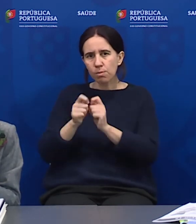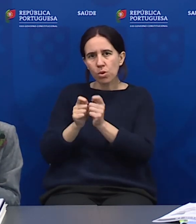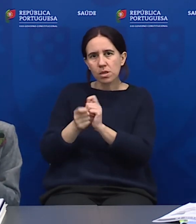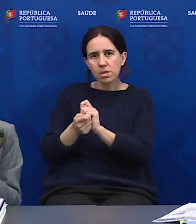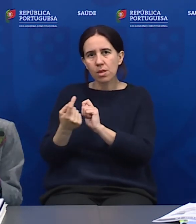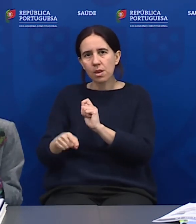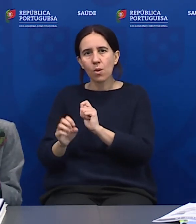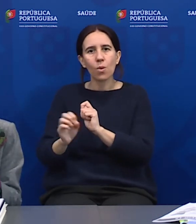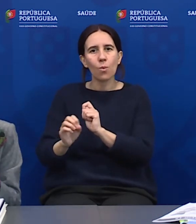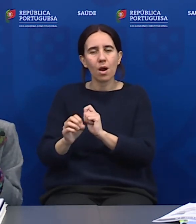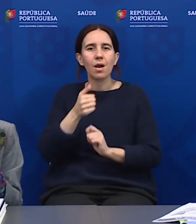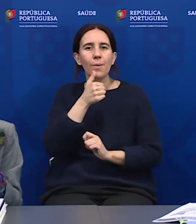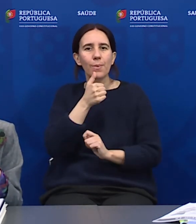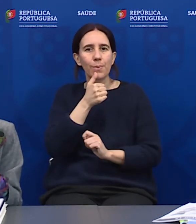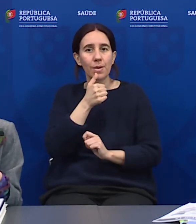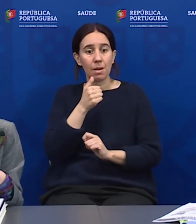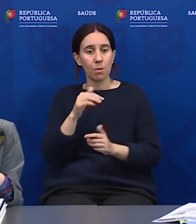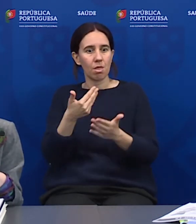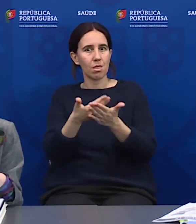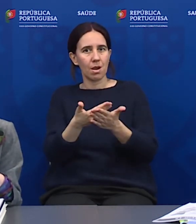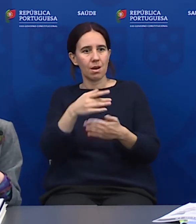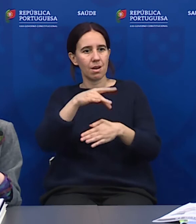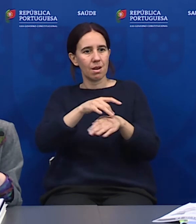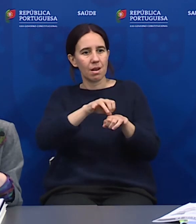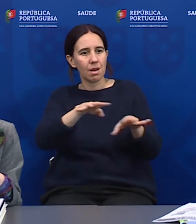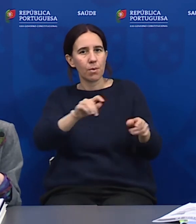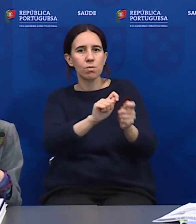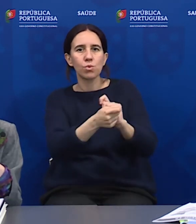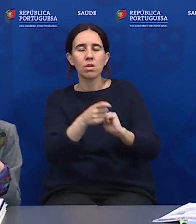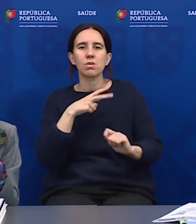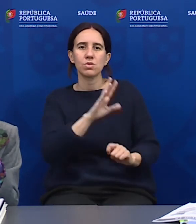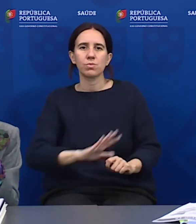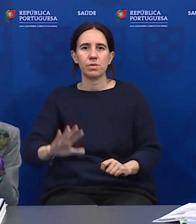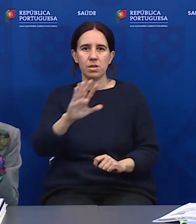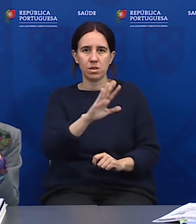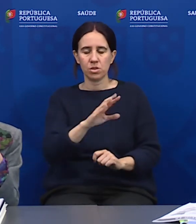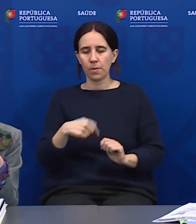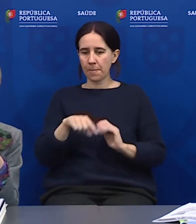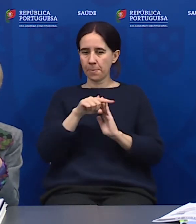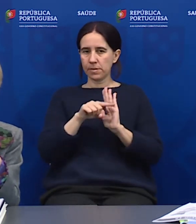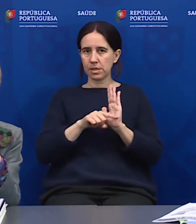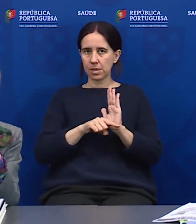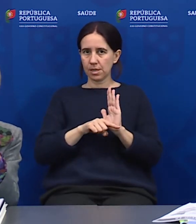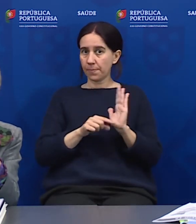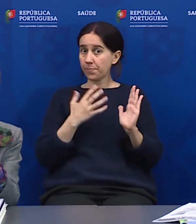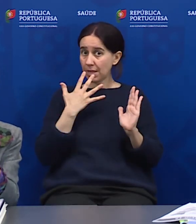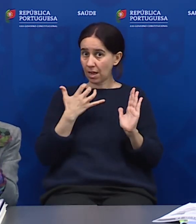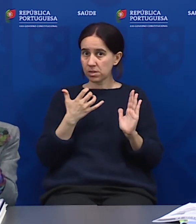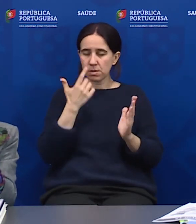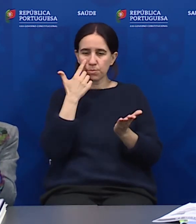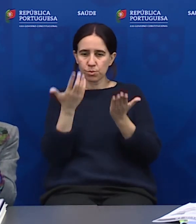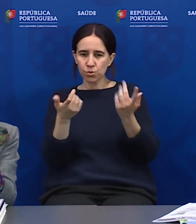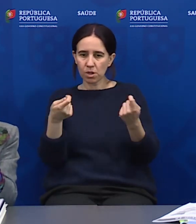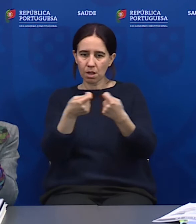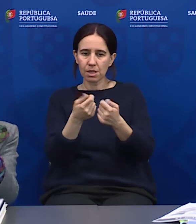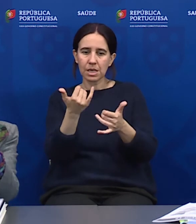mutações ou não. E isso pode alterar o padrão epidemiológico no nosso país. E, portanto, foram medidas tomadas proporcionalmente